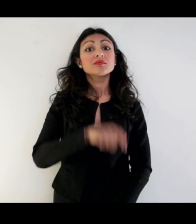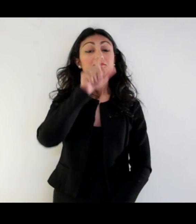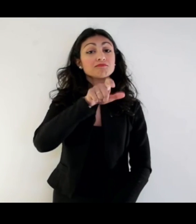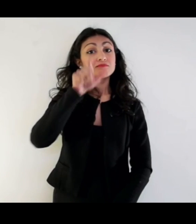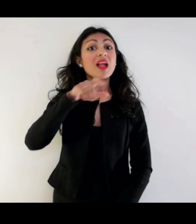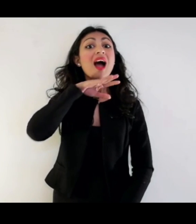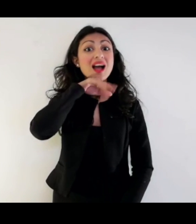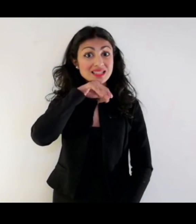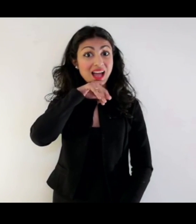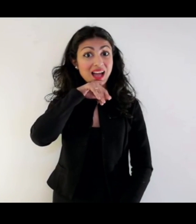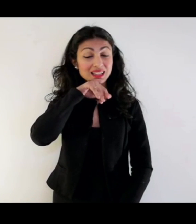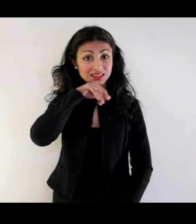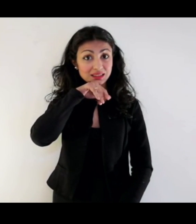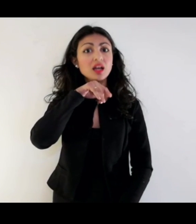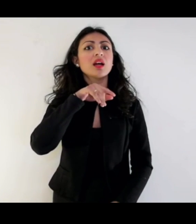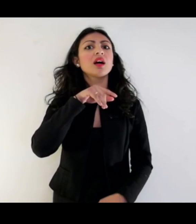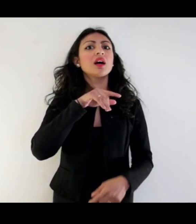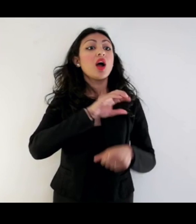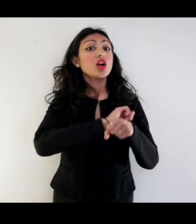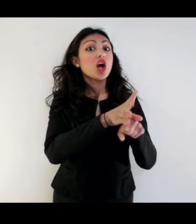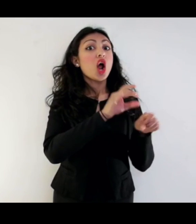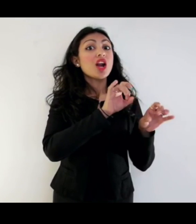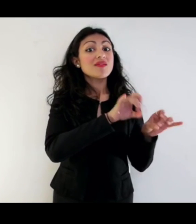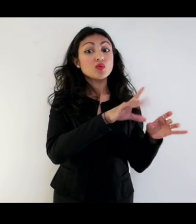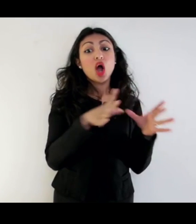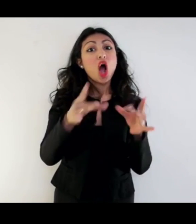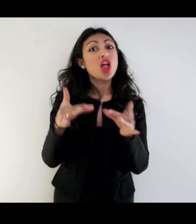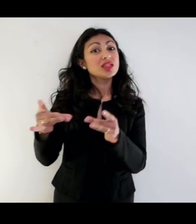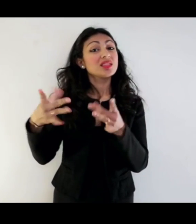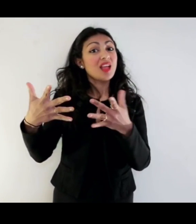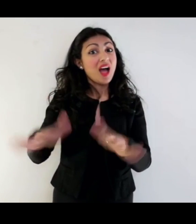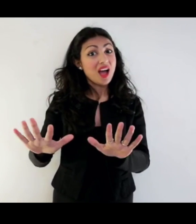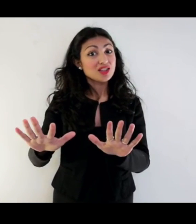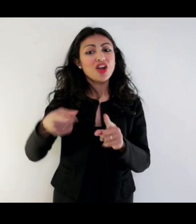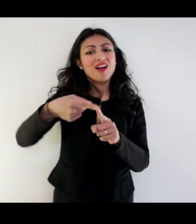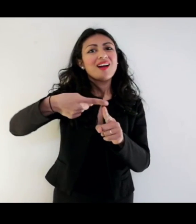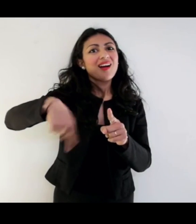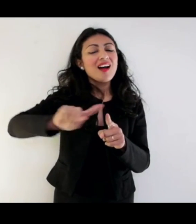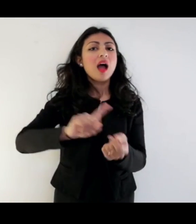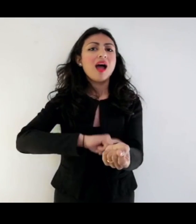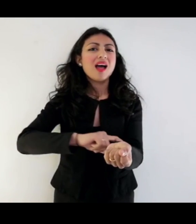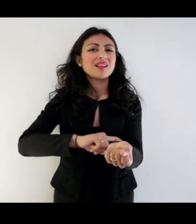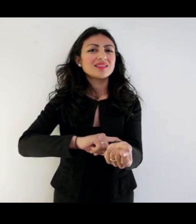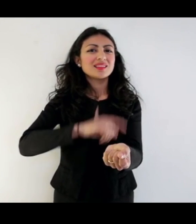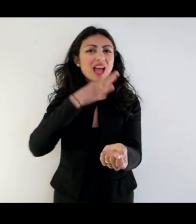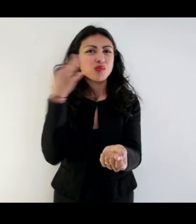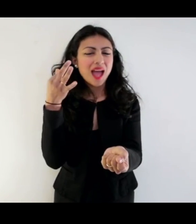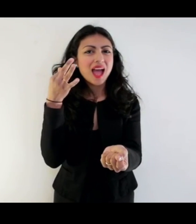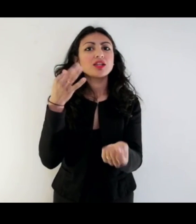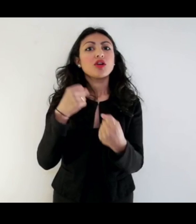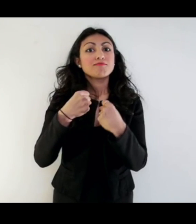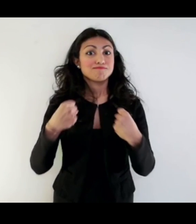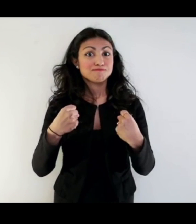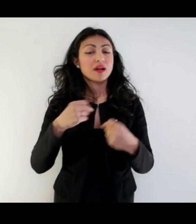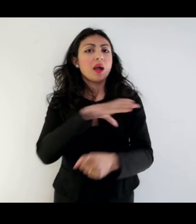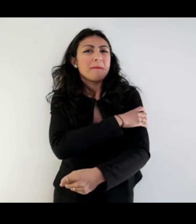Qui dobbiamo ragionare in termini di principio, perché noi sappiamo che nei soggetti anziani colpiti da